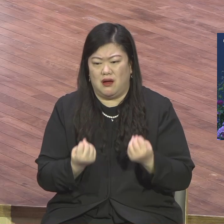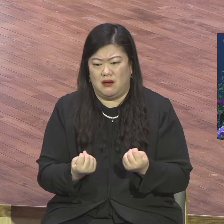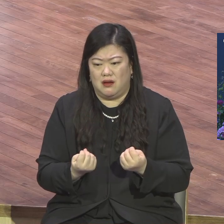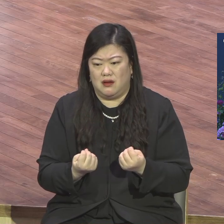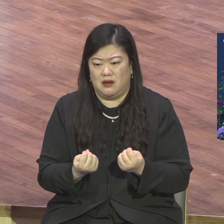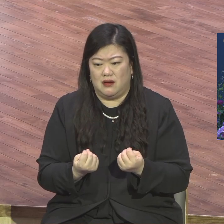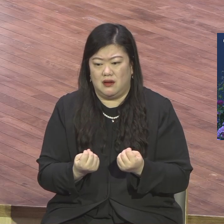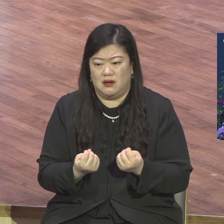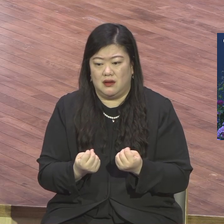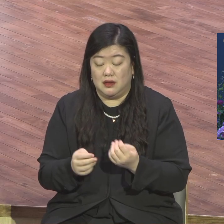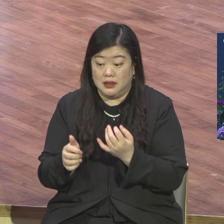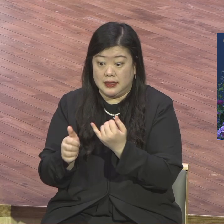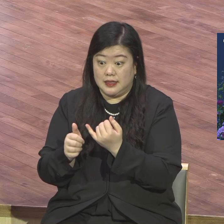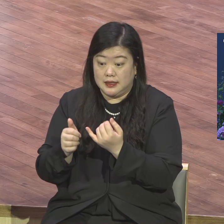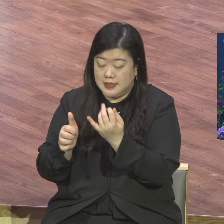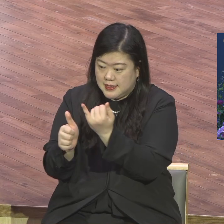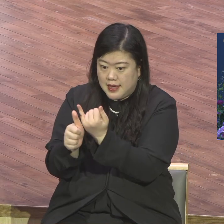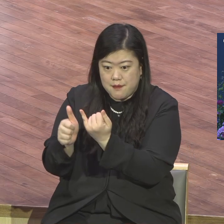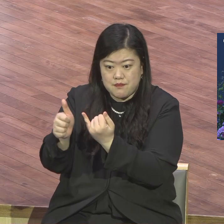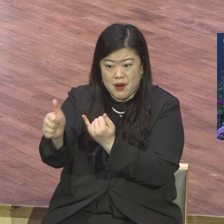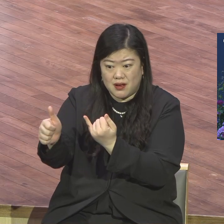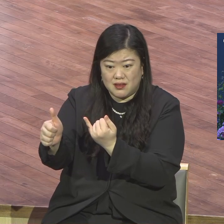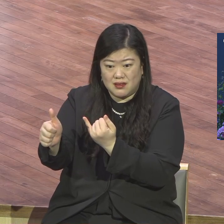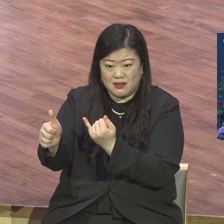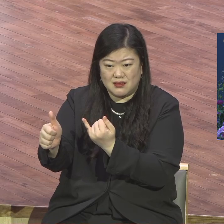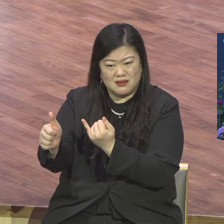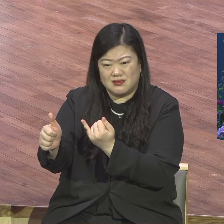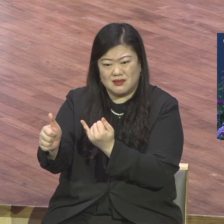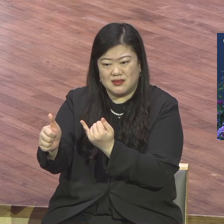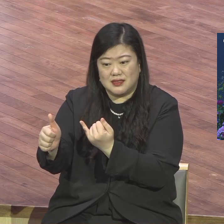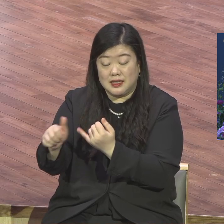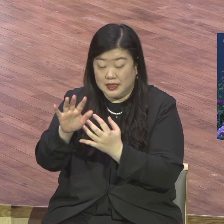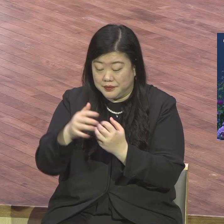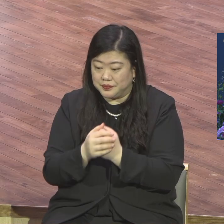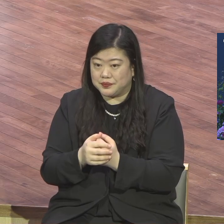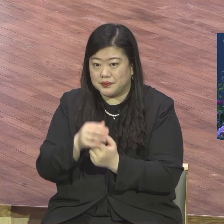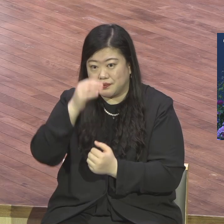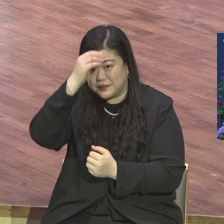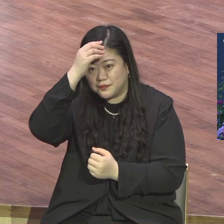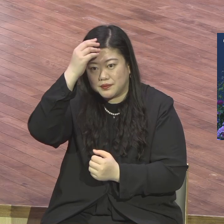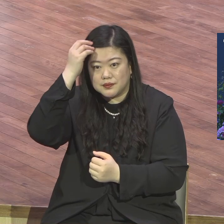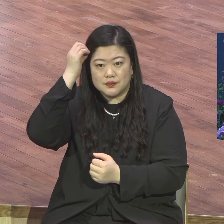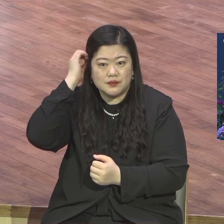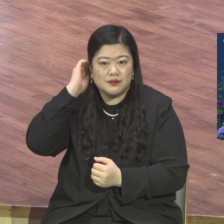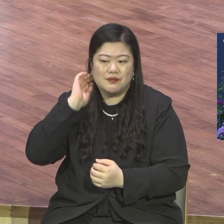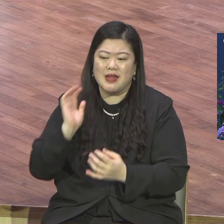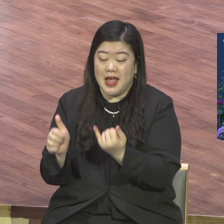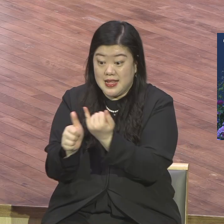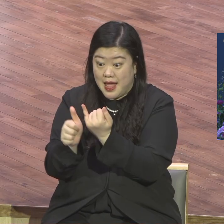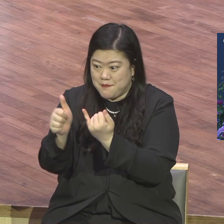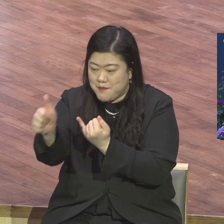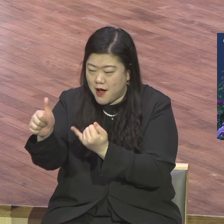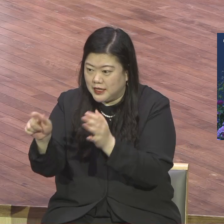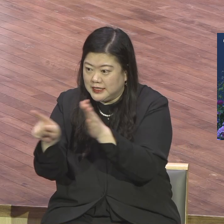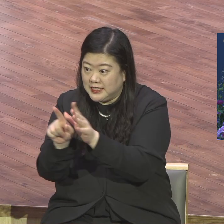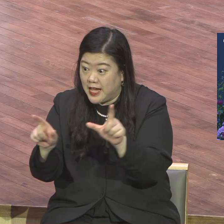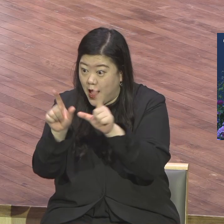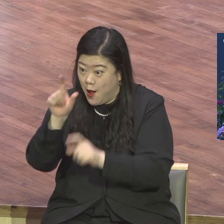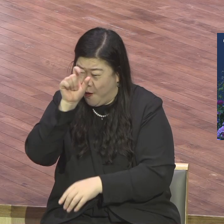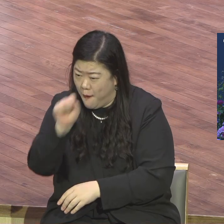남편이 신앙이 되게 좋아가지고 신앙생활 너무 잘하는데 부인이 열정을 같이 하는 사람 별로 없어요. 우리 교회는